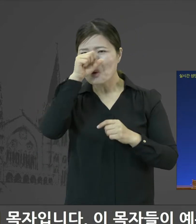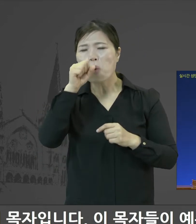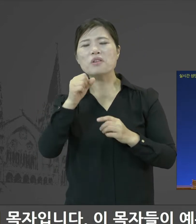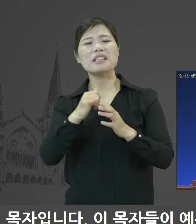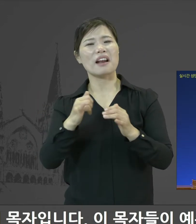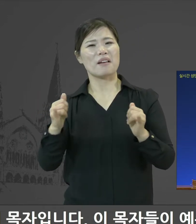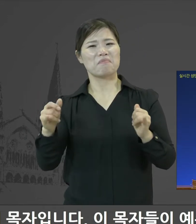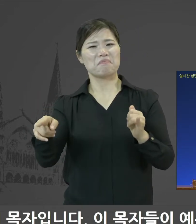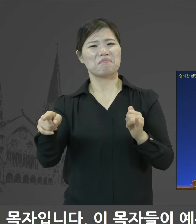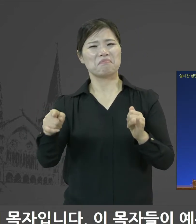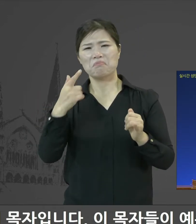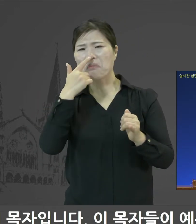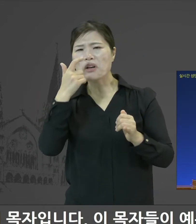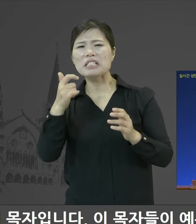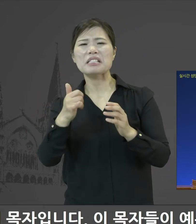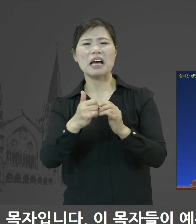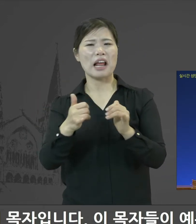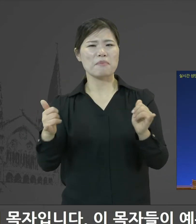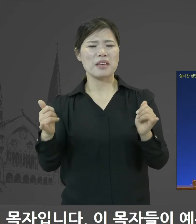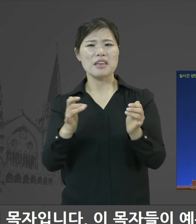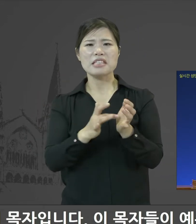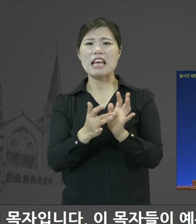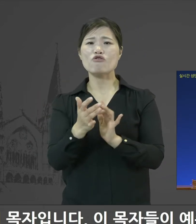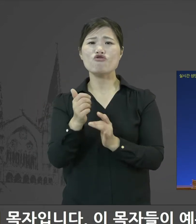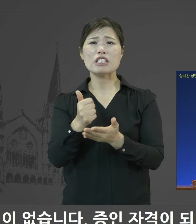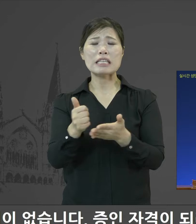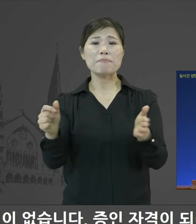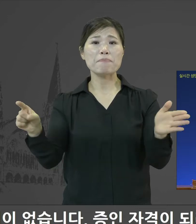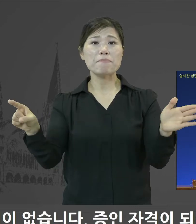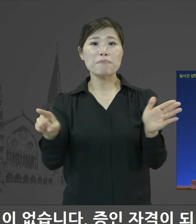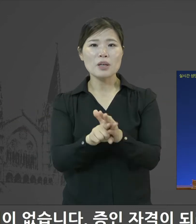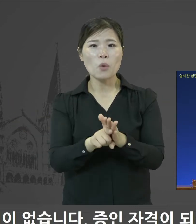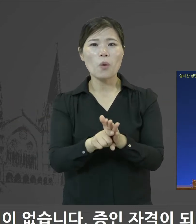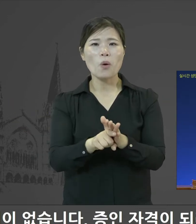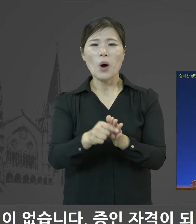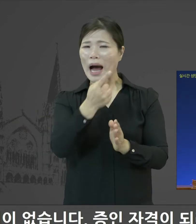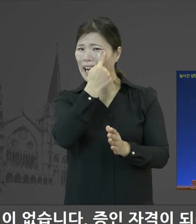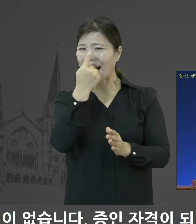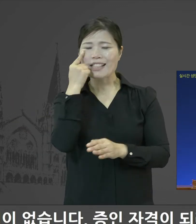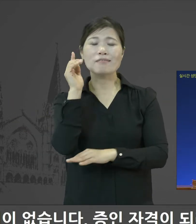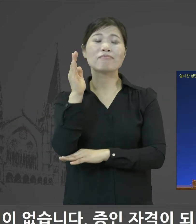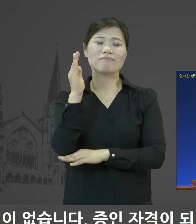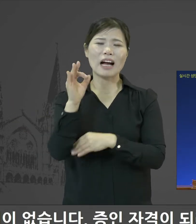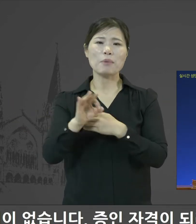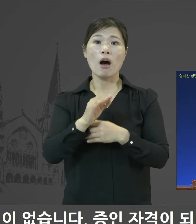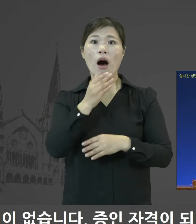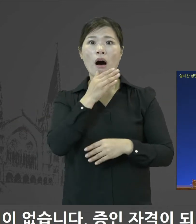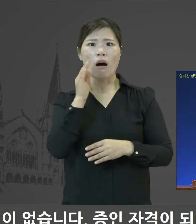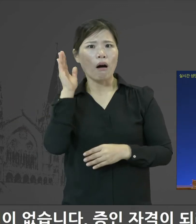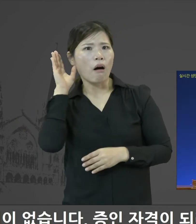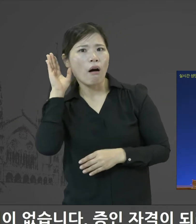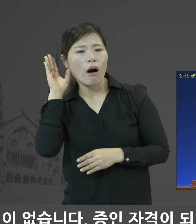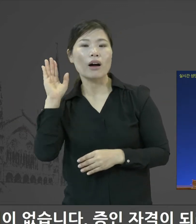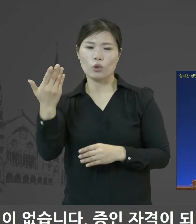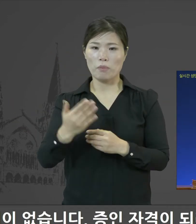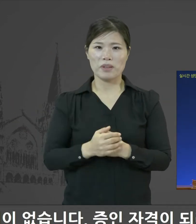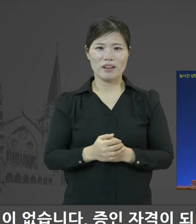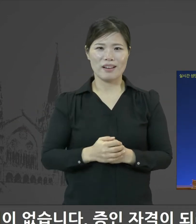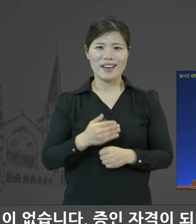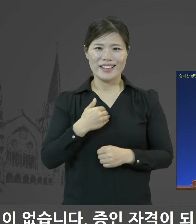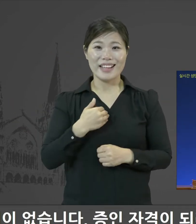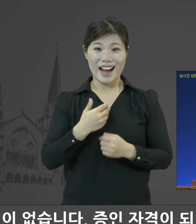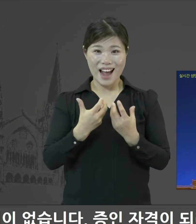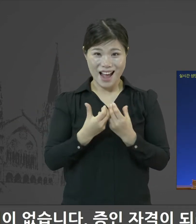좀 버젓한 사람이 예수님 믿고 간증하면 그 간증에 사람들이 귀를 기울입니다. 제가 미국에서